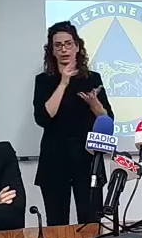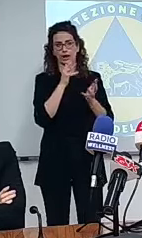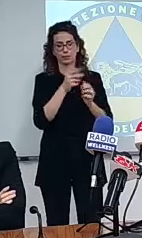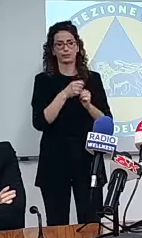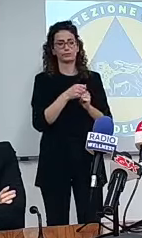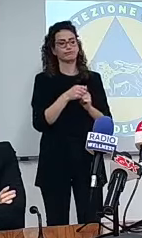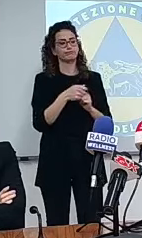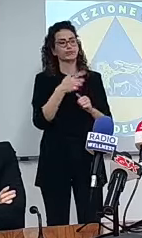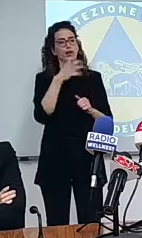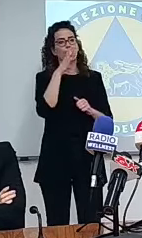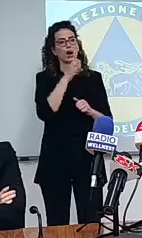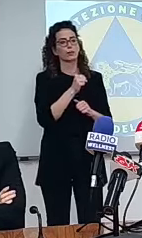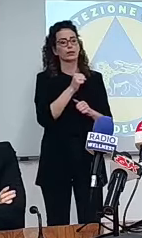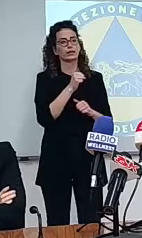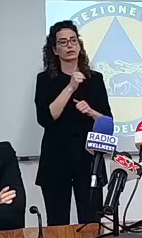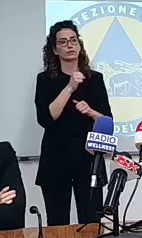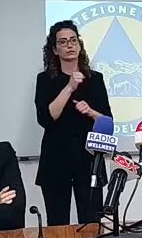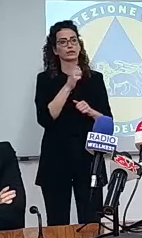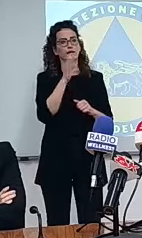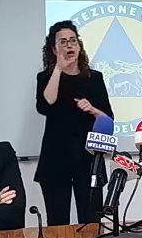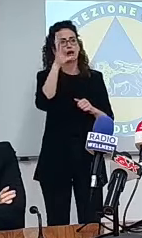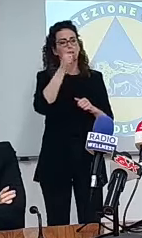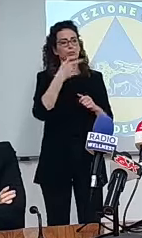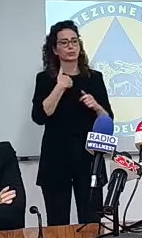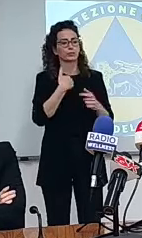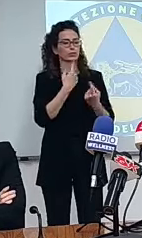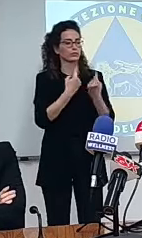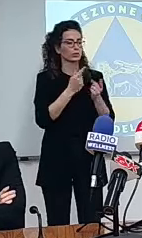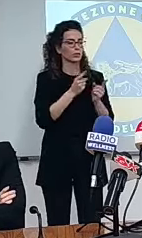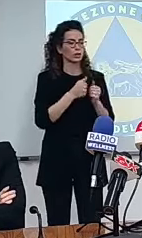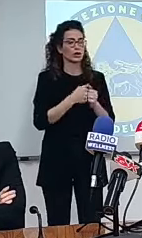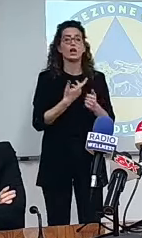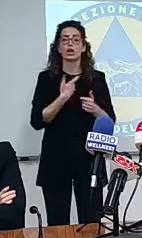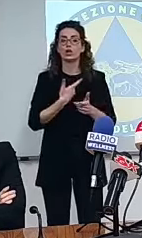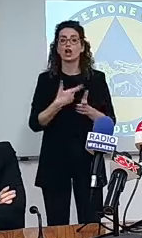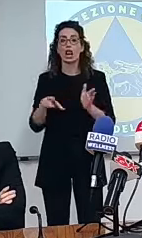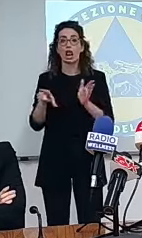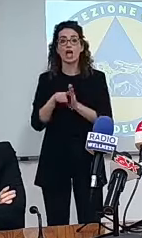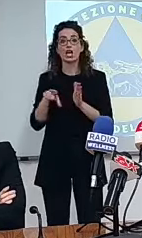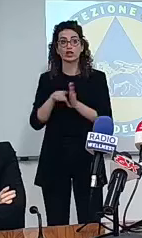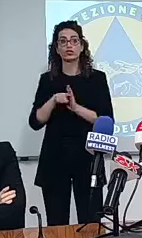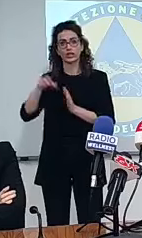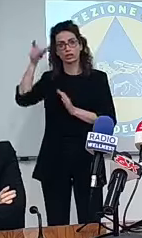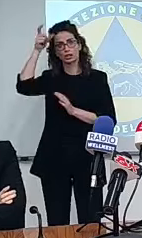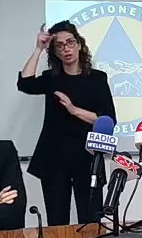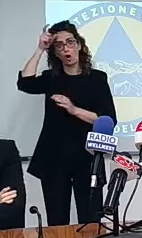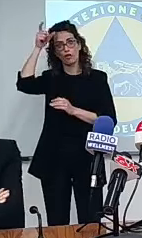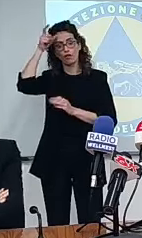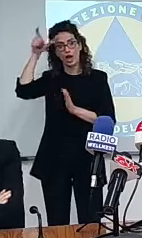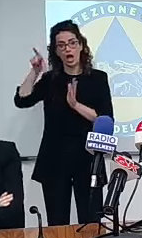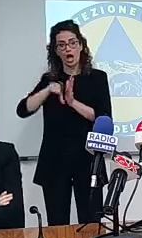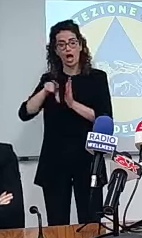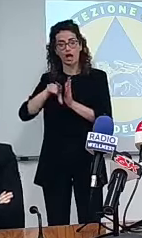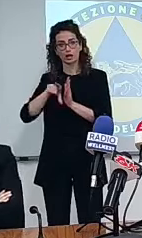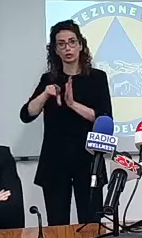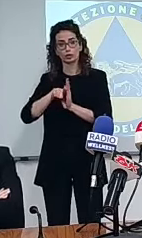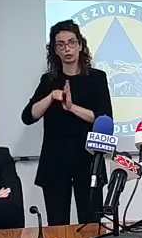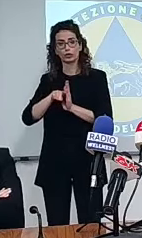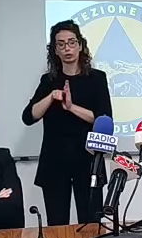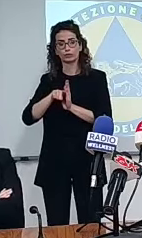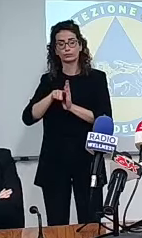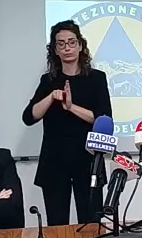tipo di azione state facendo. C'è una legge dello Stato, anzi del Governo, un decreto